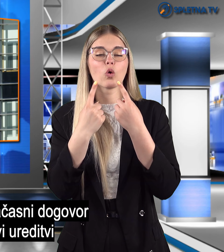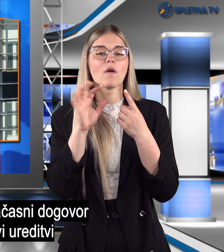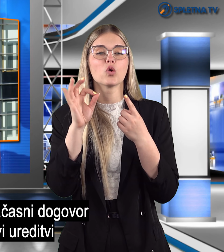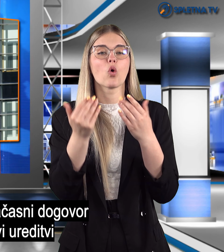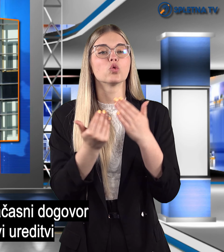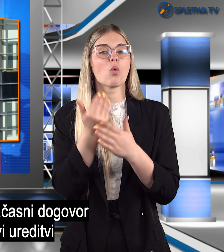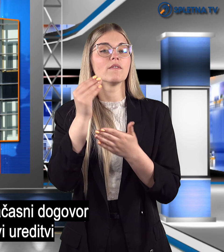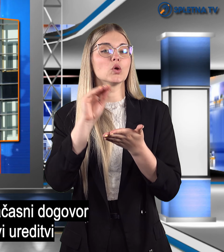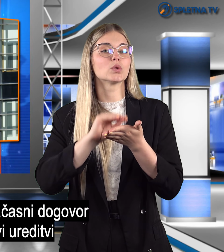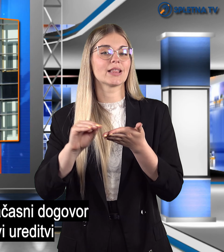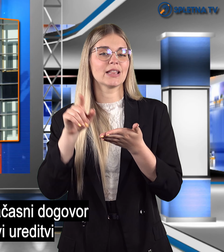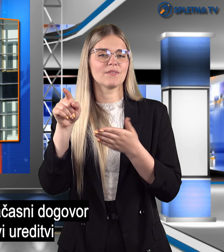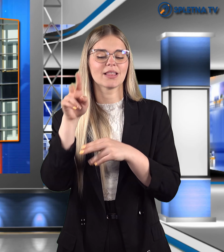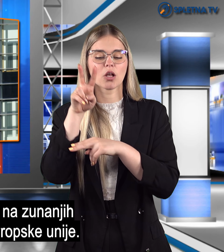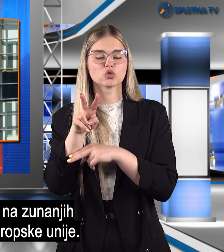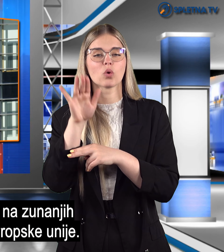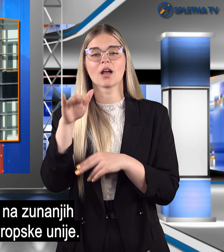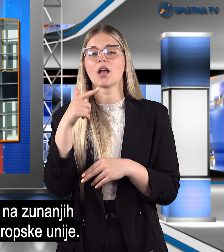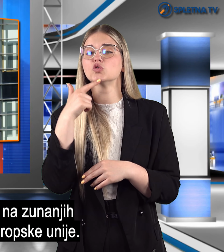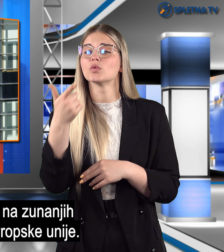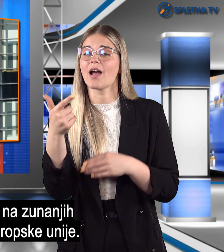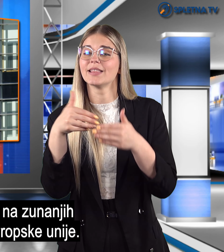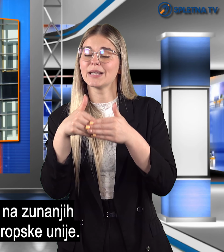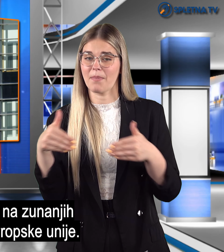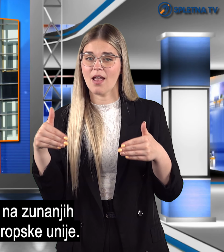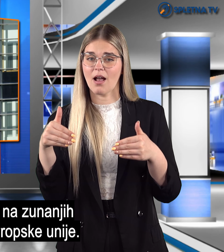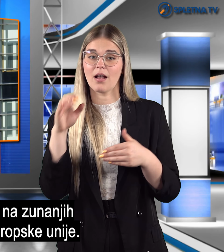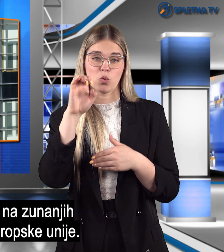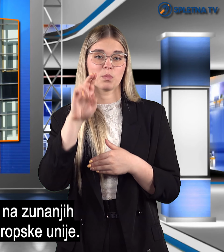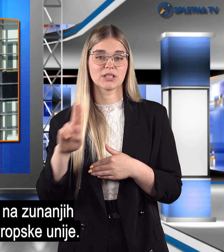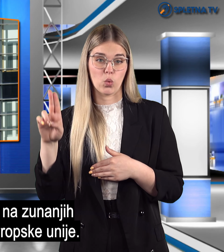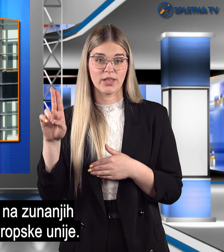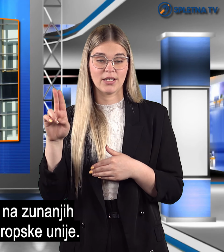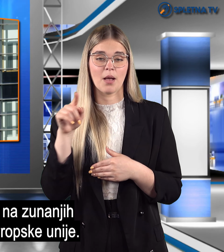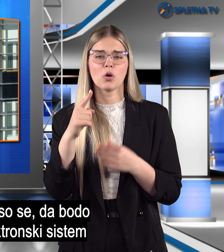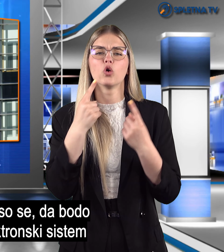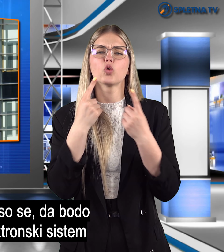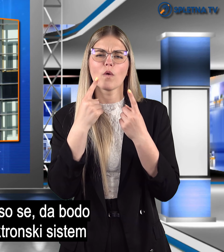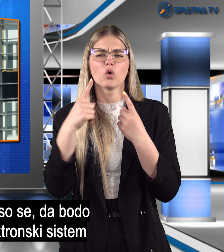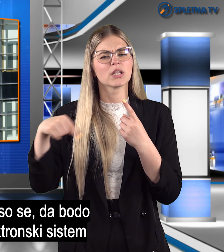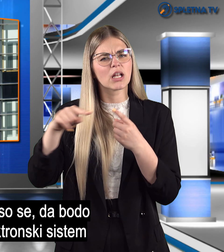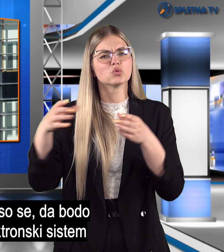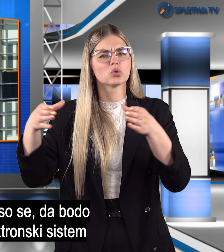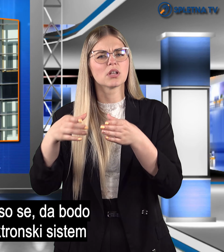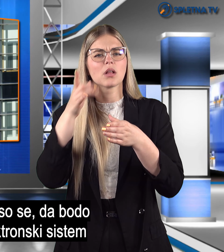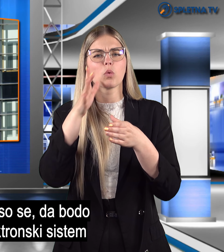začasni dogovor o novi ureditvi nadzora na zunanjih mejah Evropske unije. Dogovorili so se, da bodo